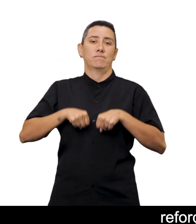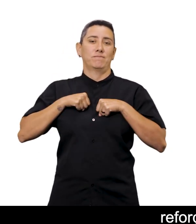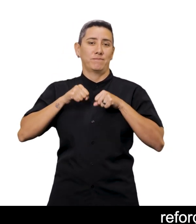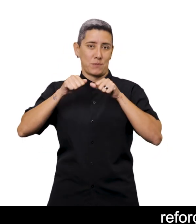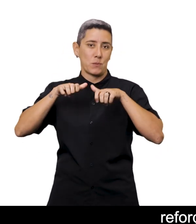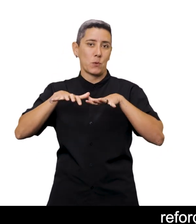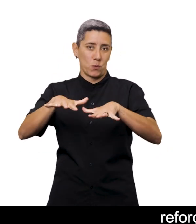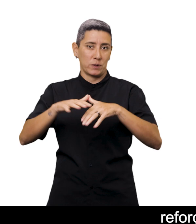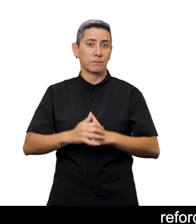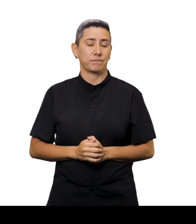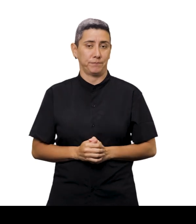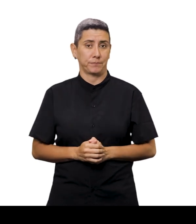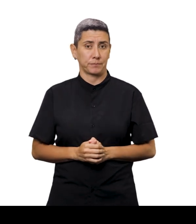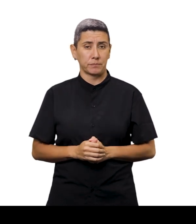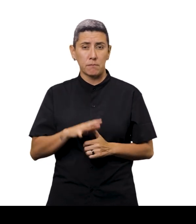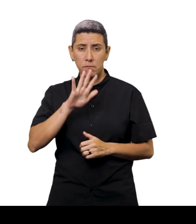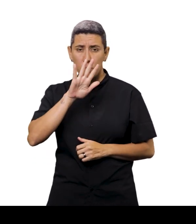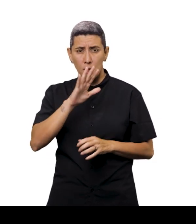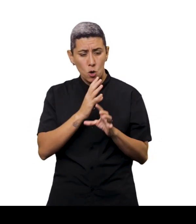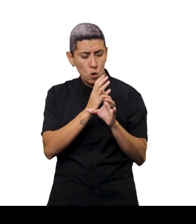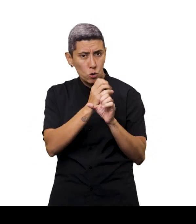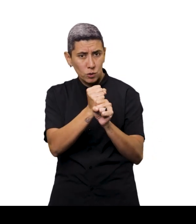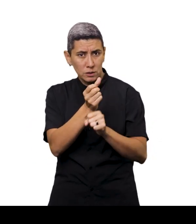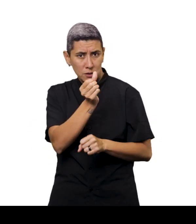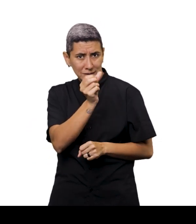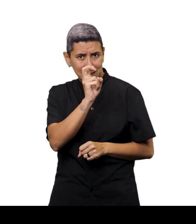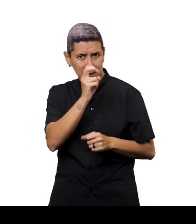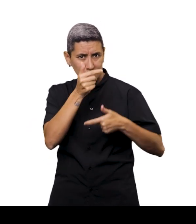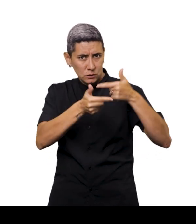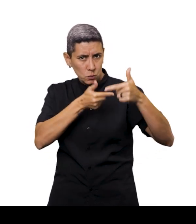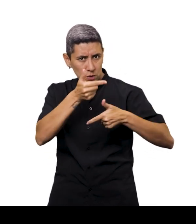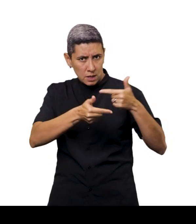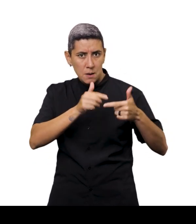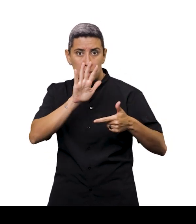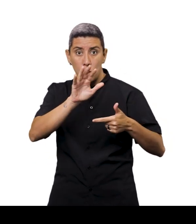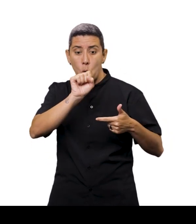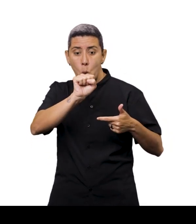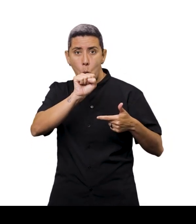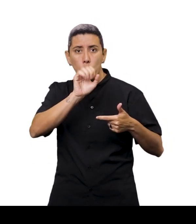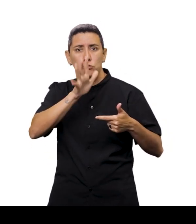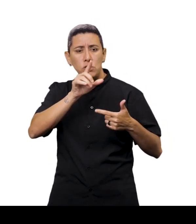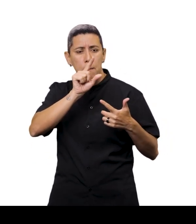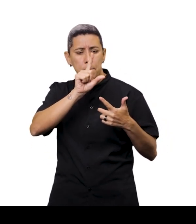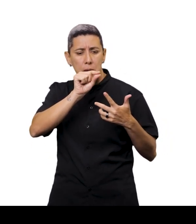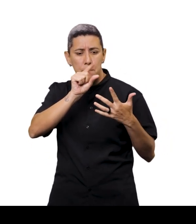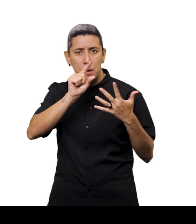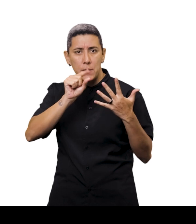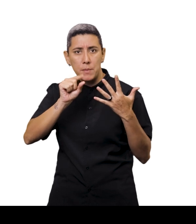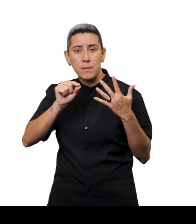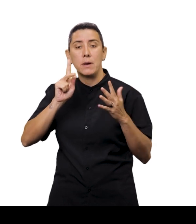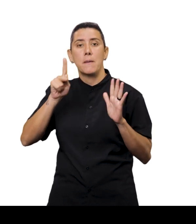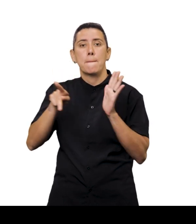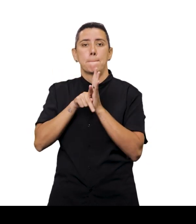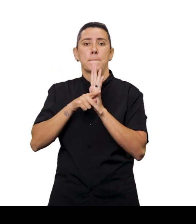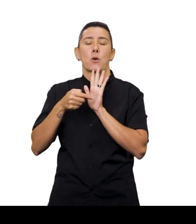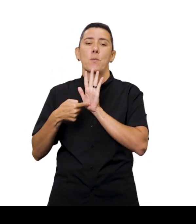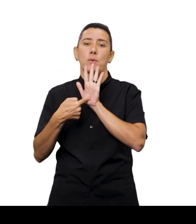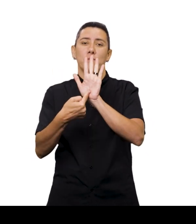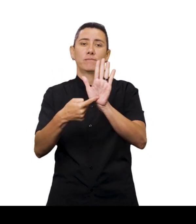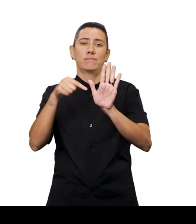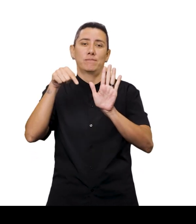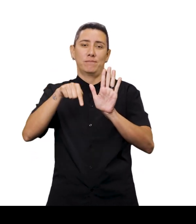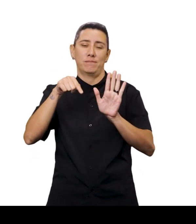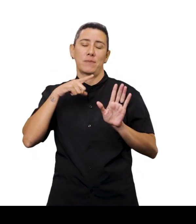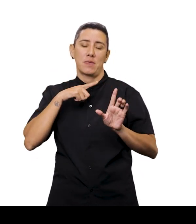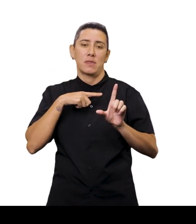das serigrafistas queer. Dos 65 trabalhos que compõem a exposição, 8 foram selecionados